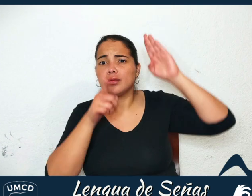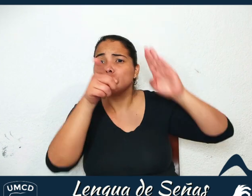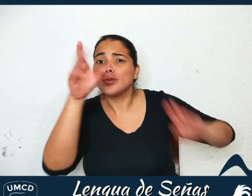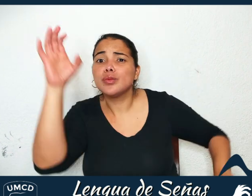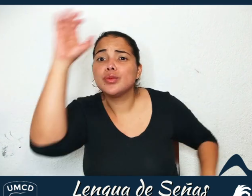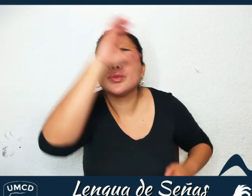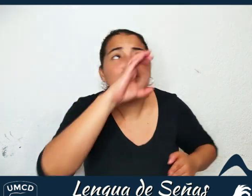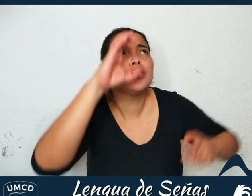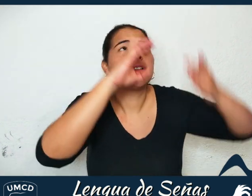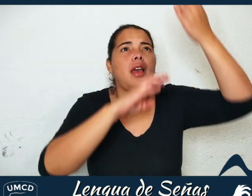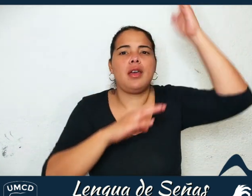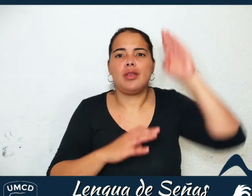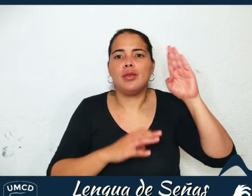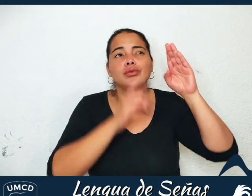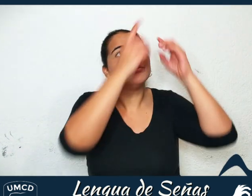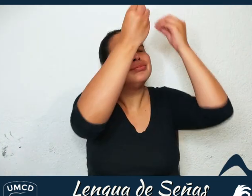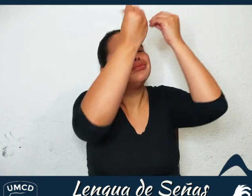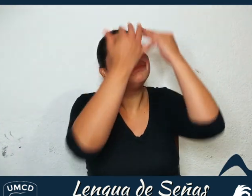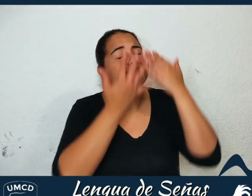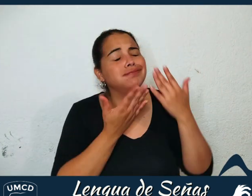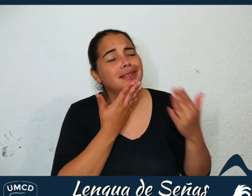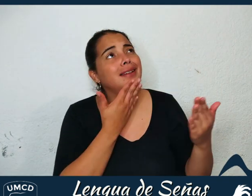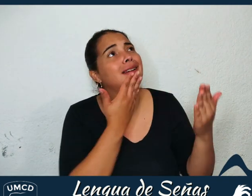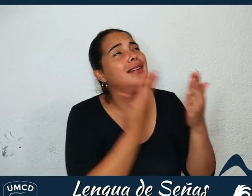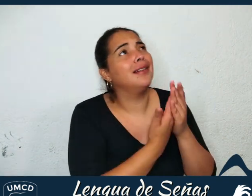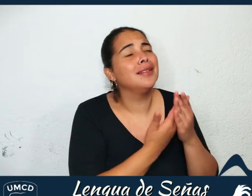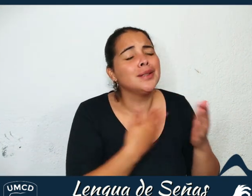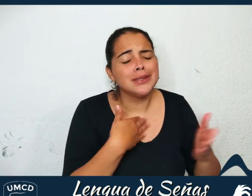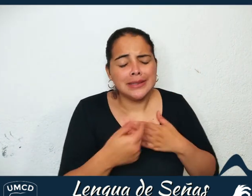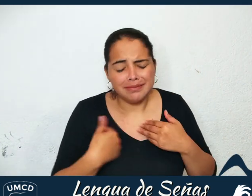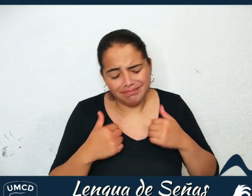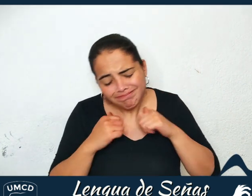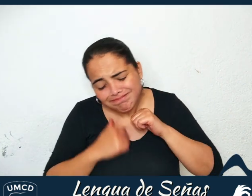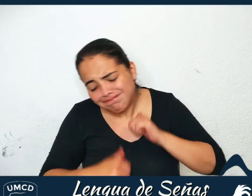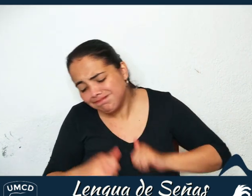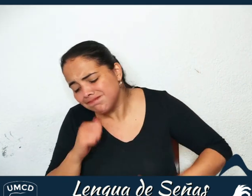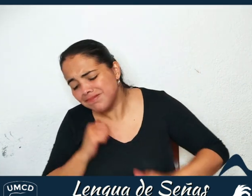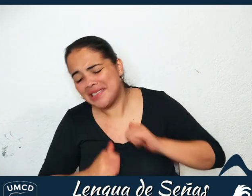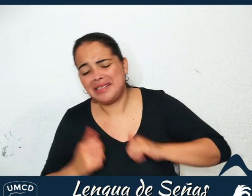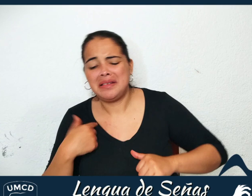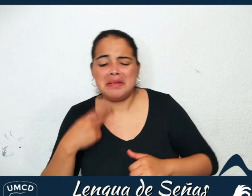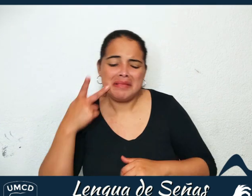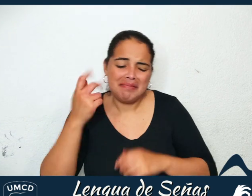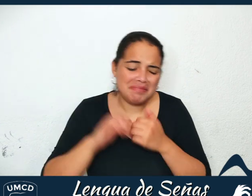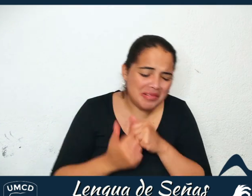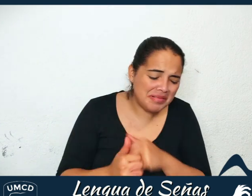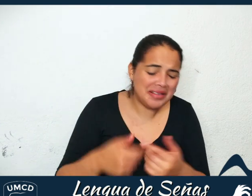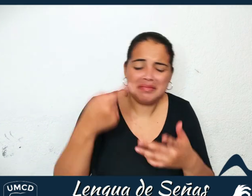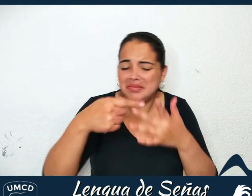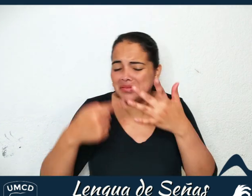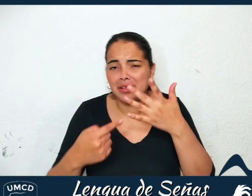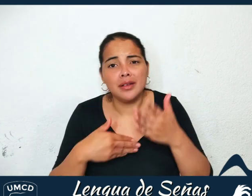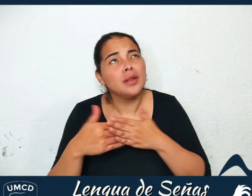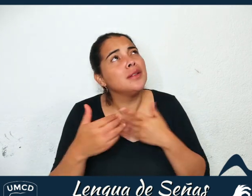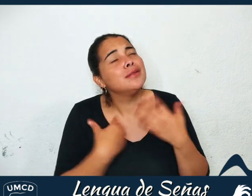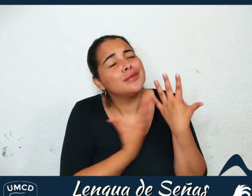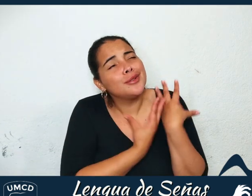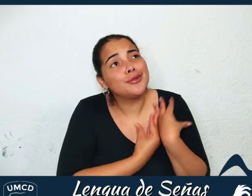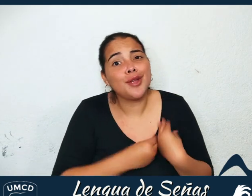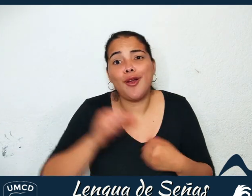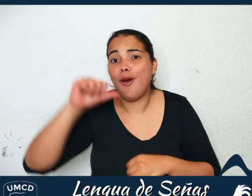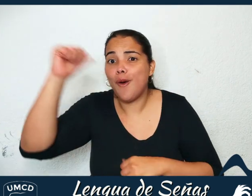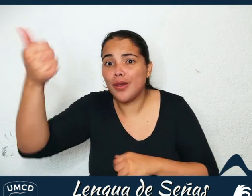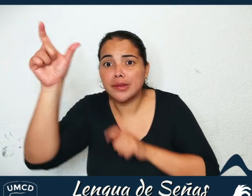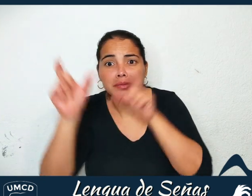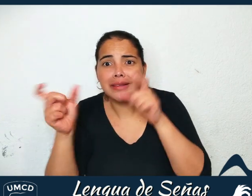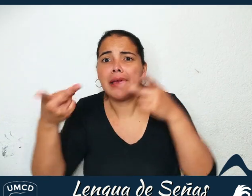sido llamado por Dios, el Espíritu Santo, quien nos consuela y nos usará a nosotros también para